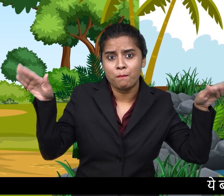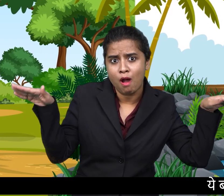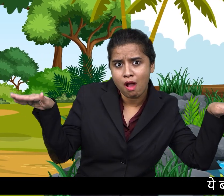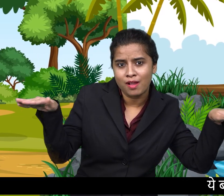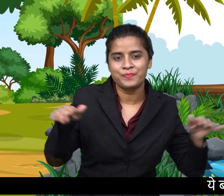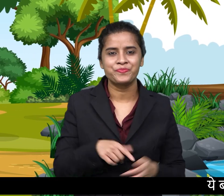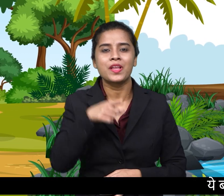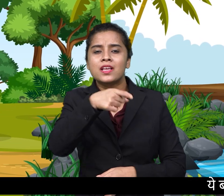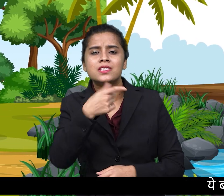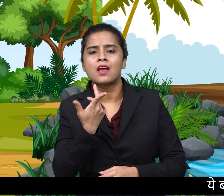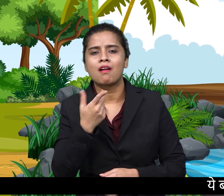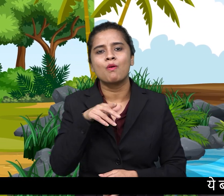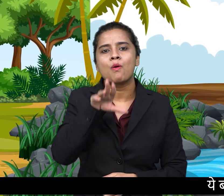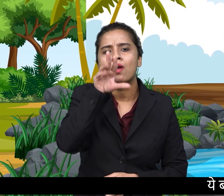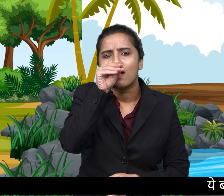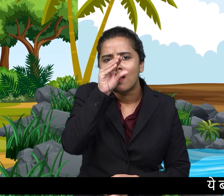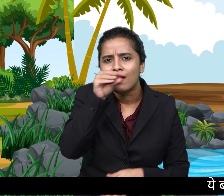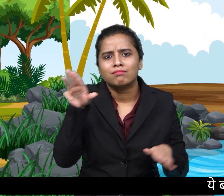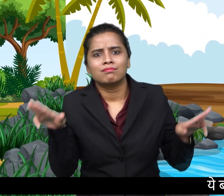ये बतख और हंस है।